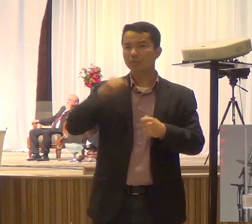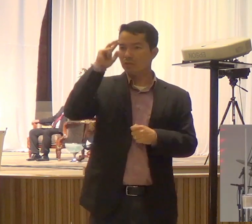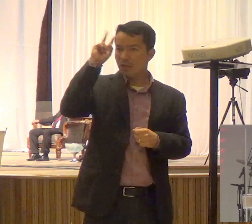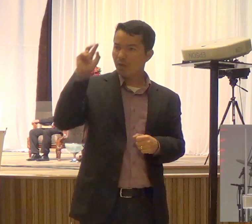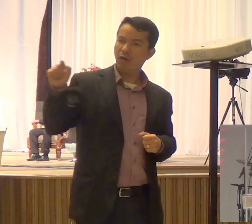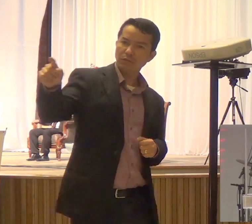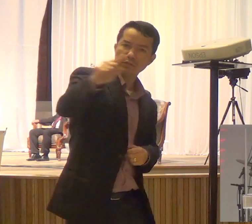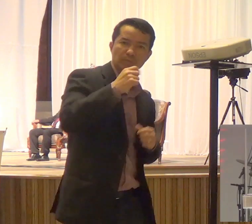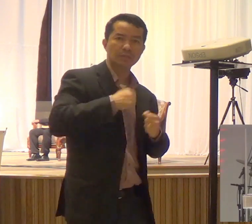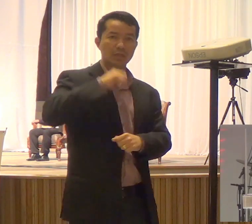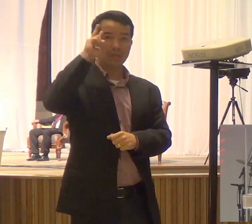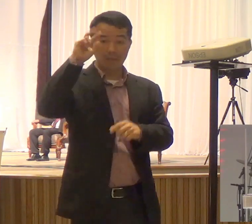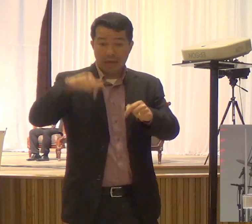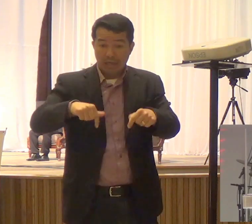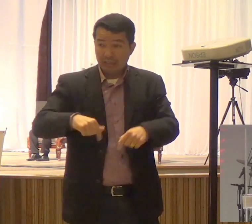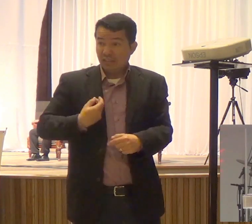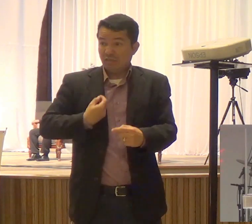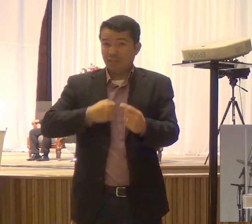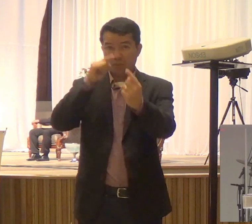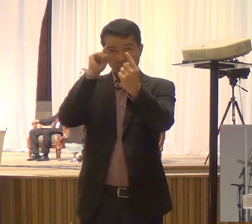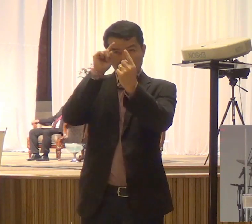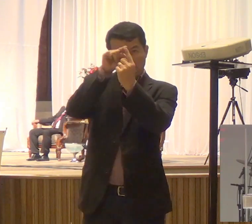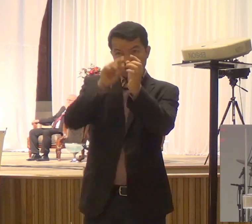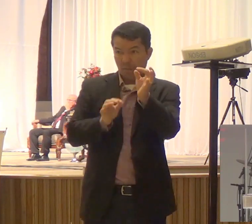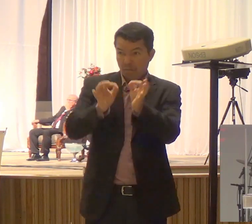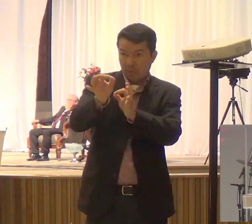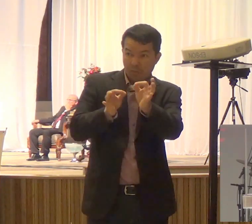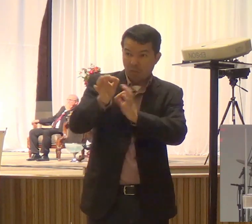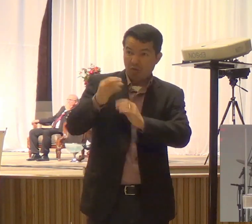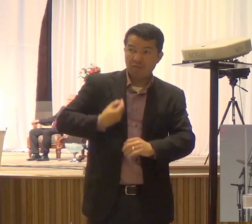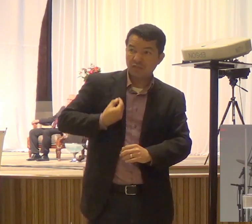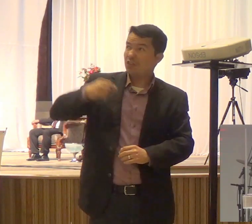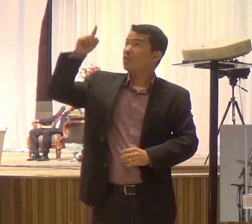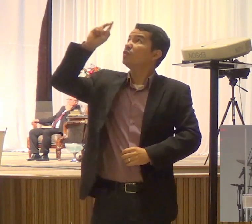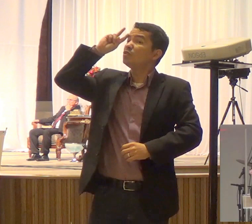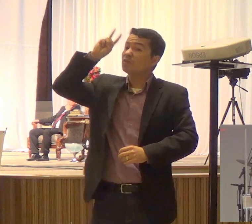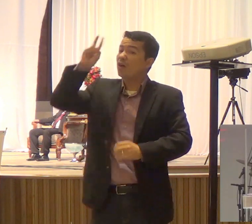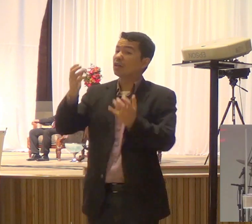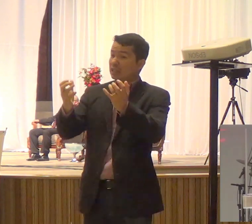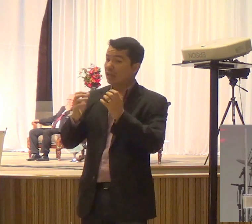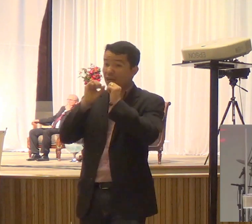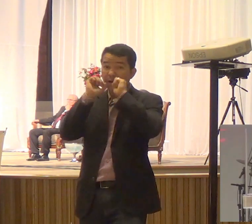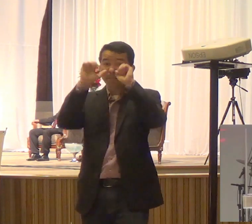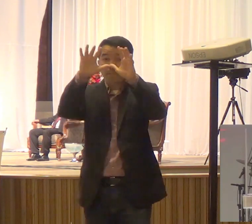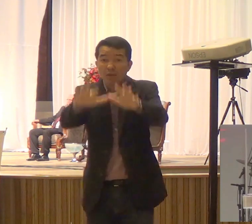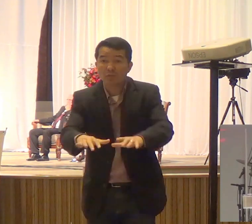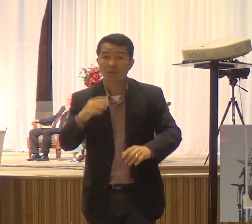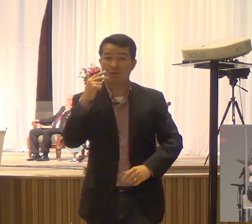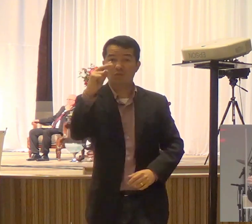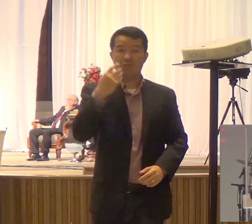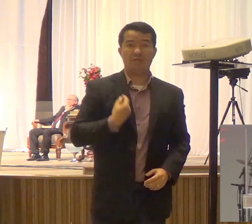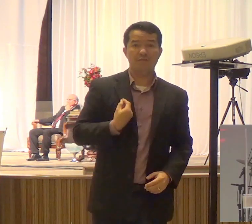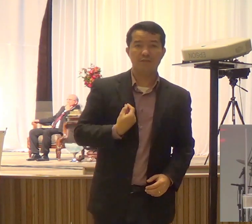que a gente tem um propósito nessa vida, e que Deus continua escrevendo a nossa história, e tem desejo de te abençoar, de que aquele que começou a